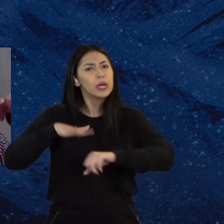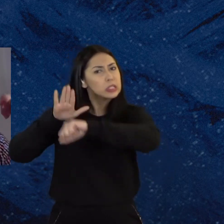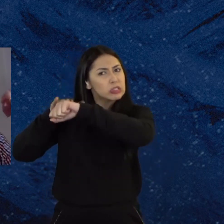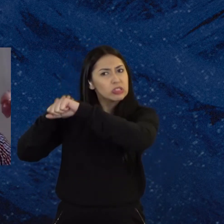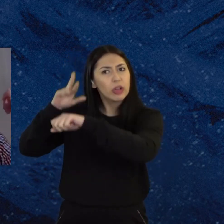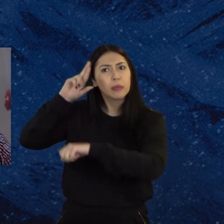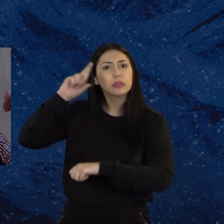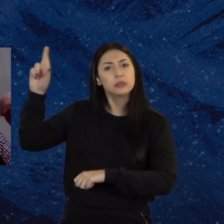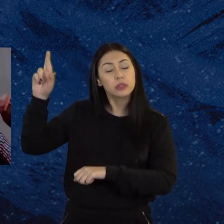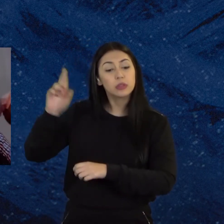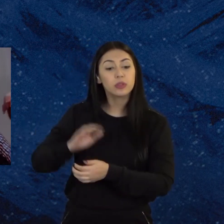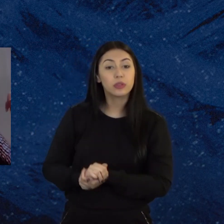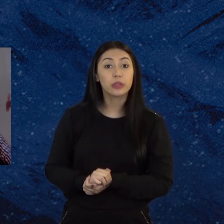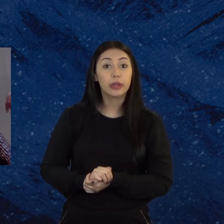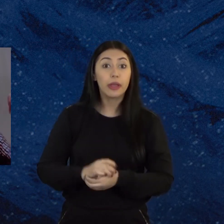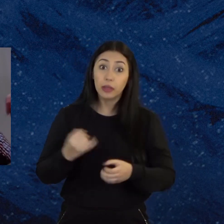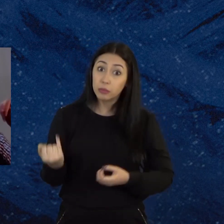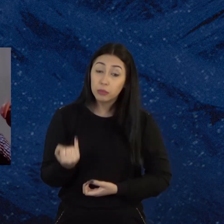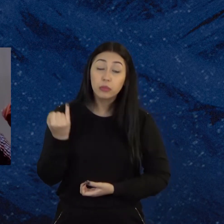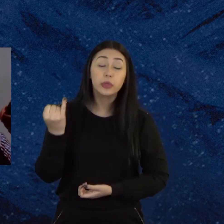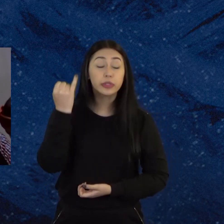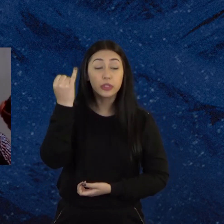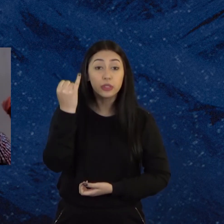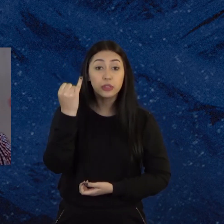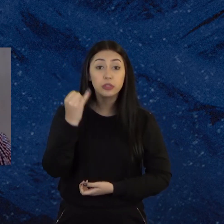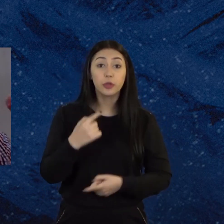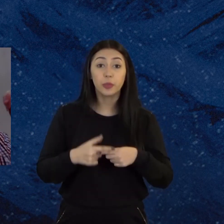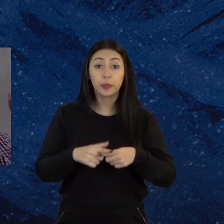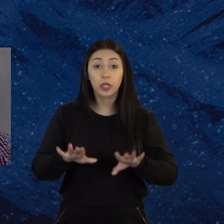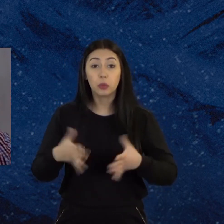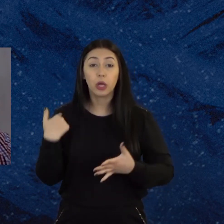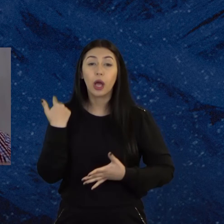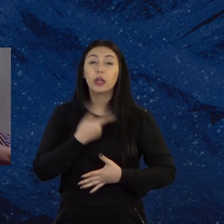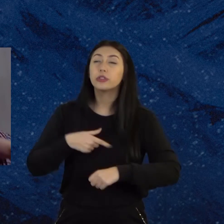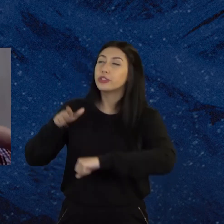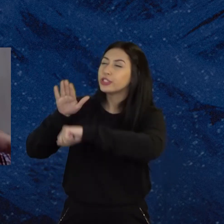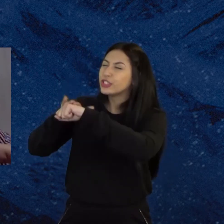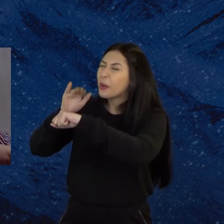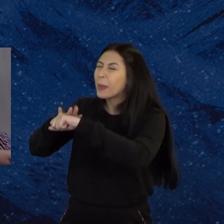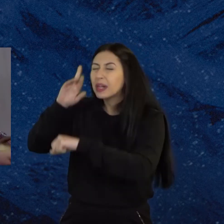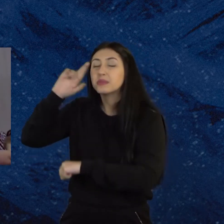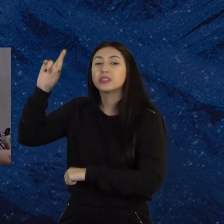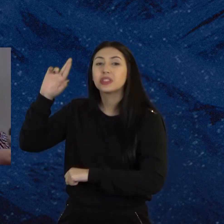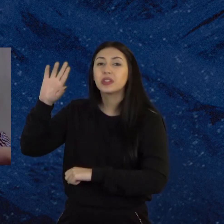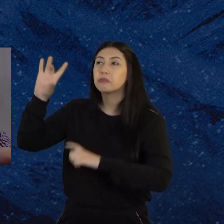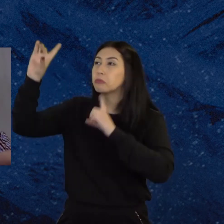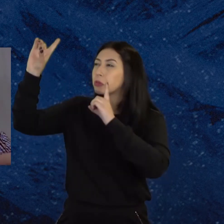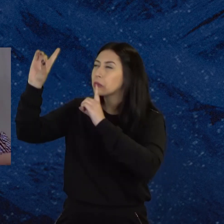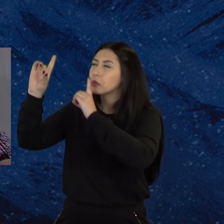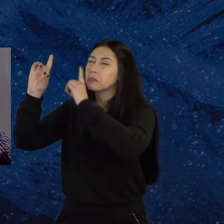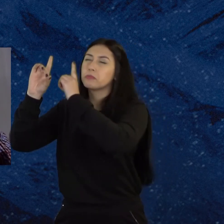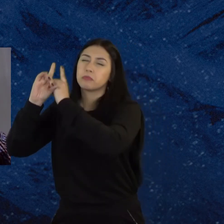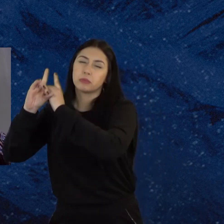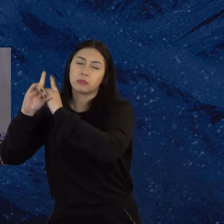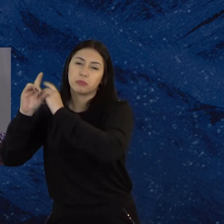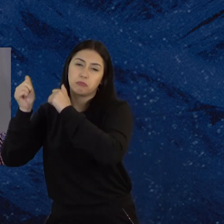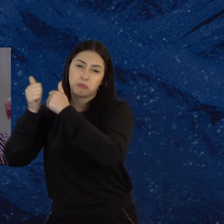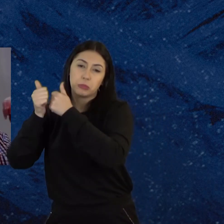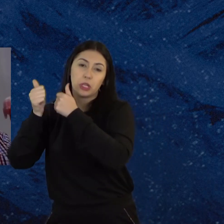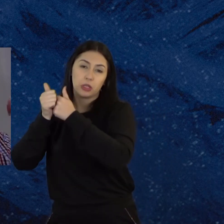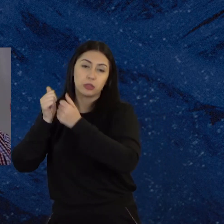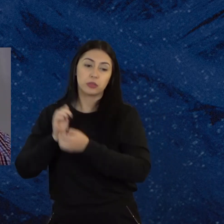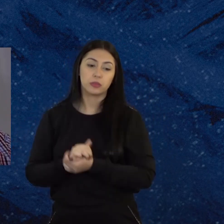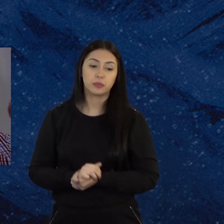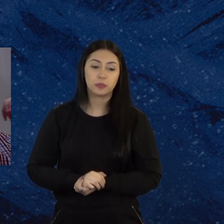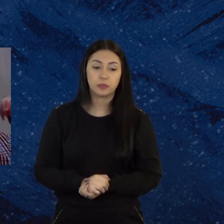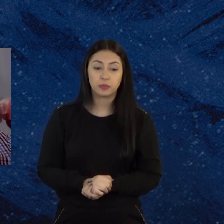essa prática é tão importante que nos leva para dentro dos santos dos santos. Né? Então, ele falou assim,